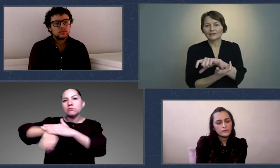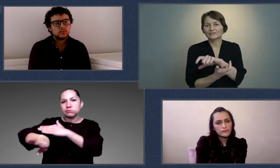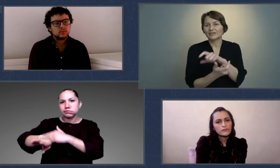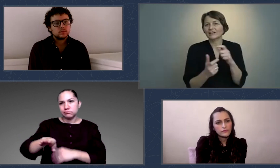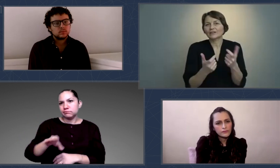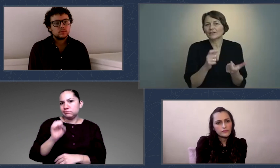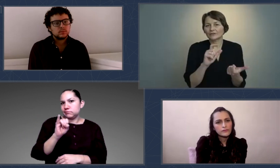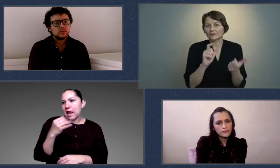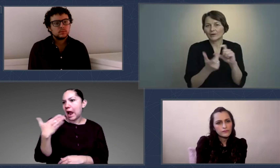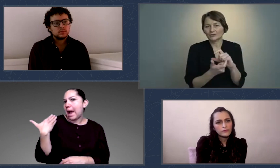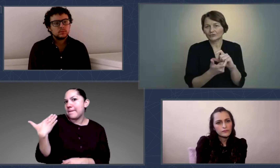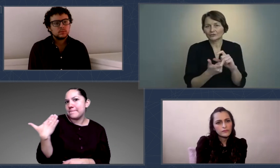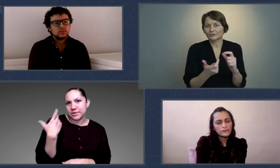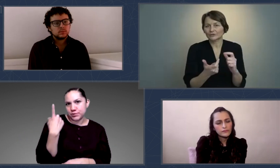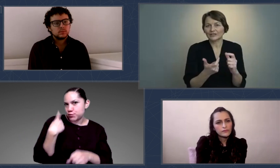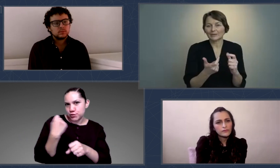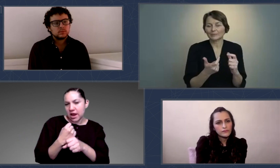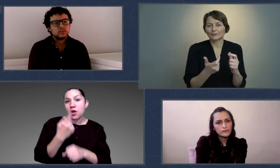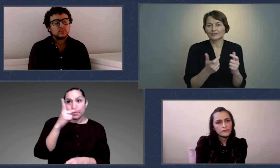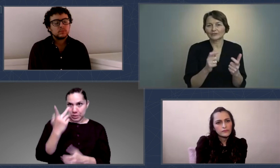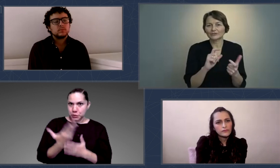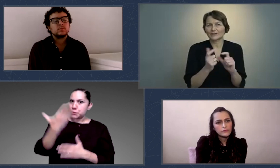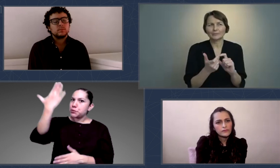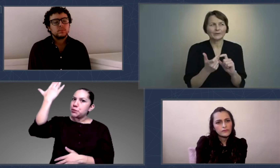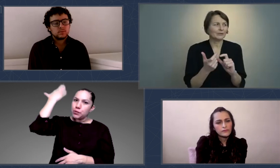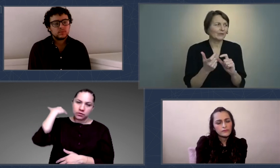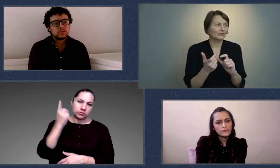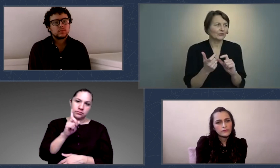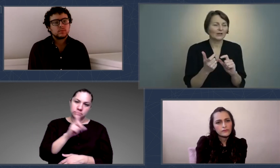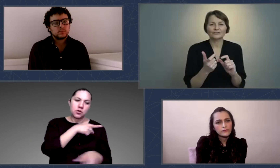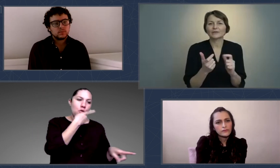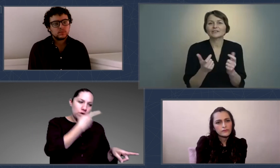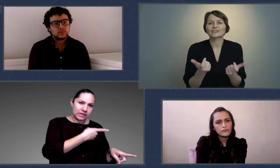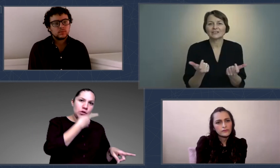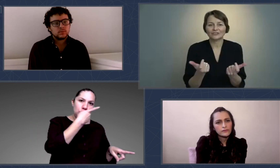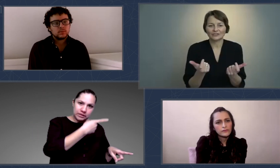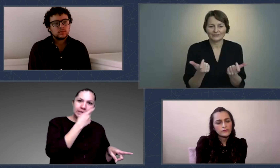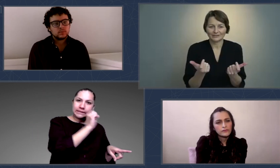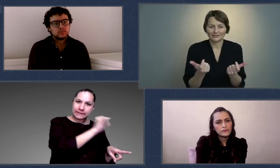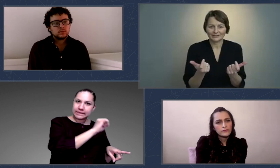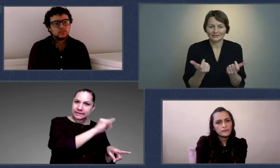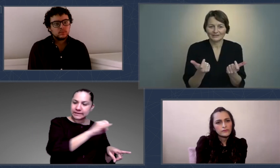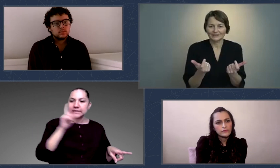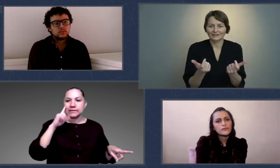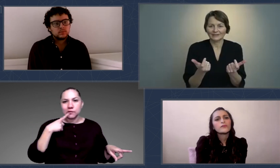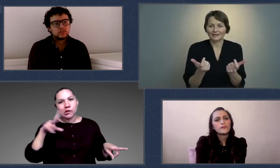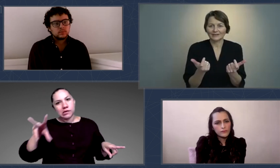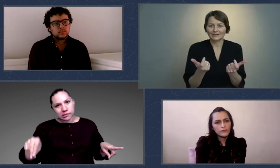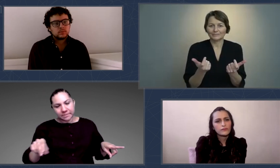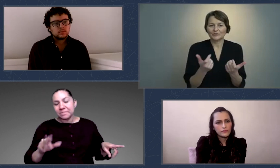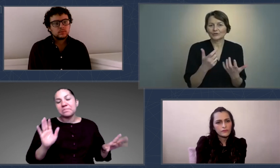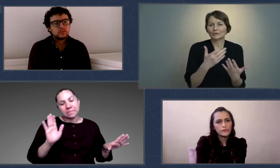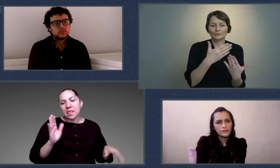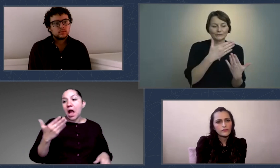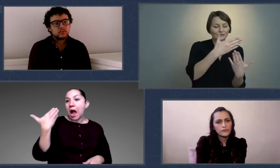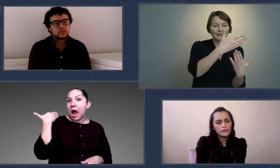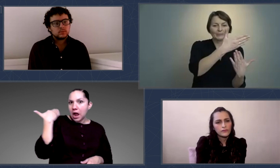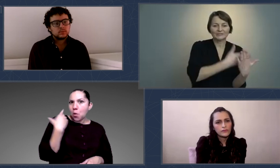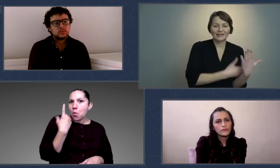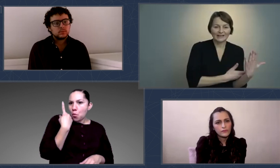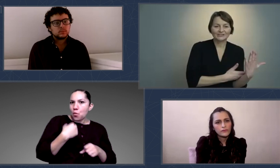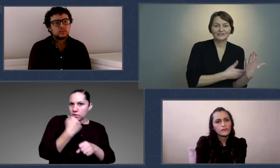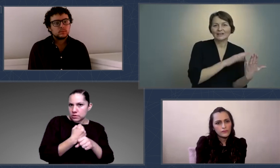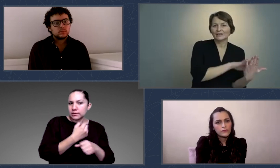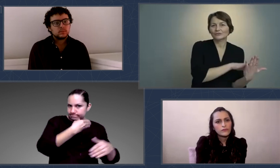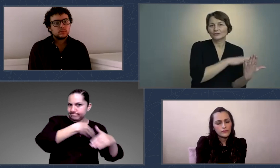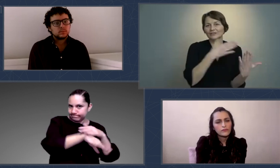Pero cuando hay un módulo, por ejemplo, que es que es de holandés